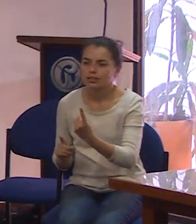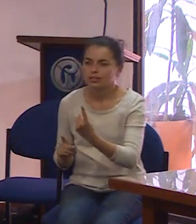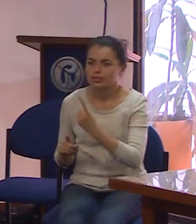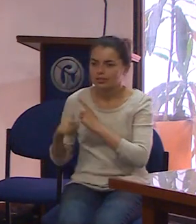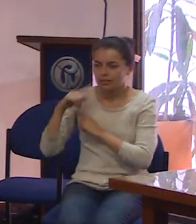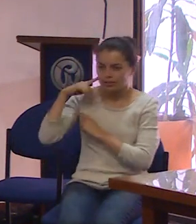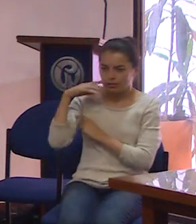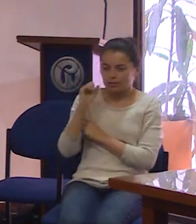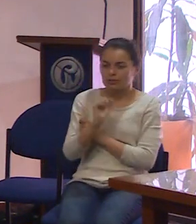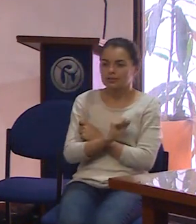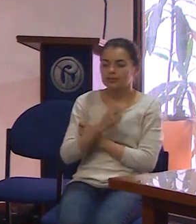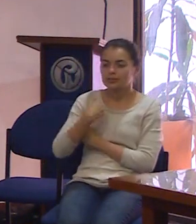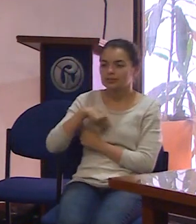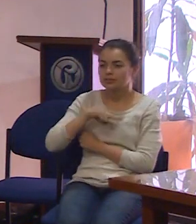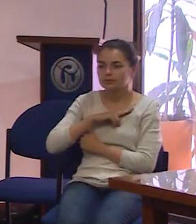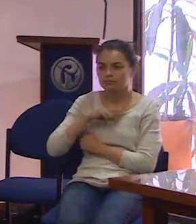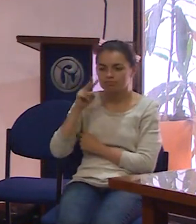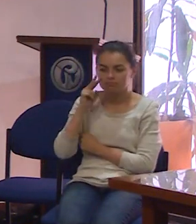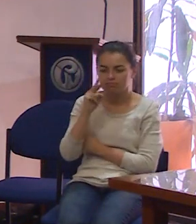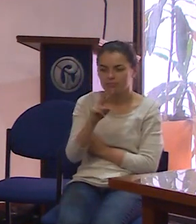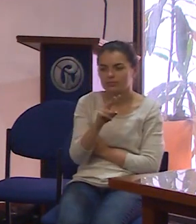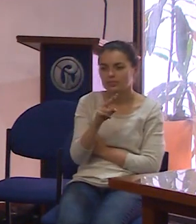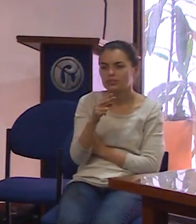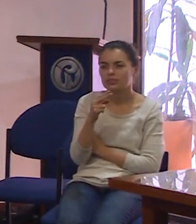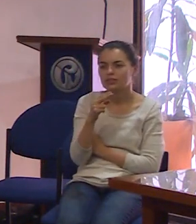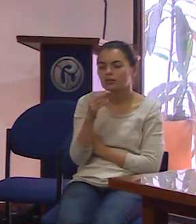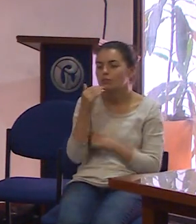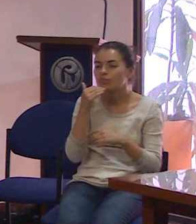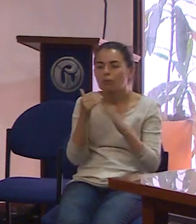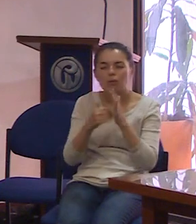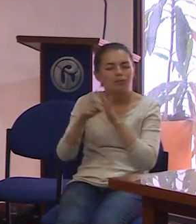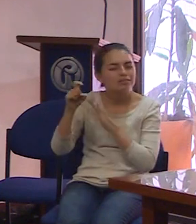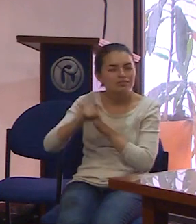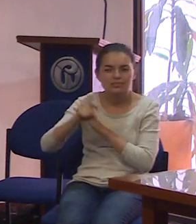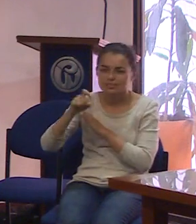que hemos identificado a partir de la autoevaluación es que es necesario